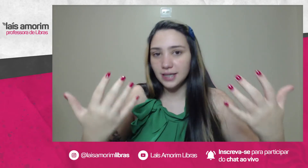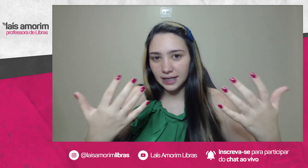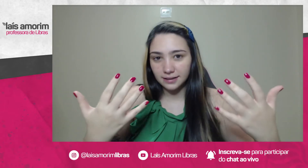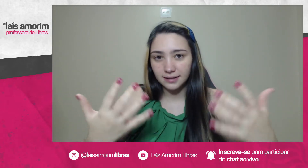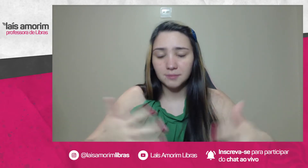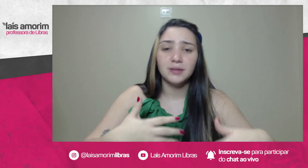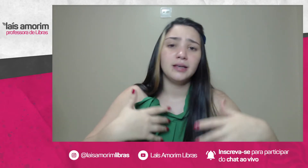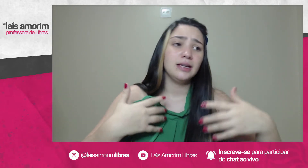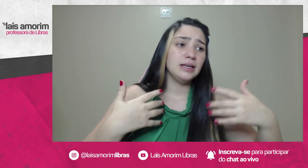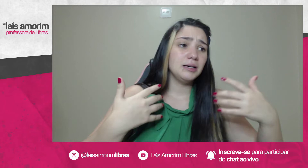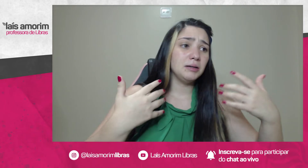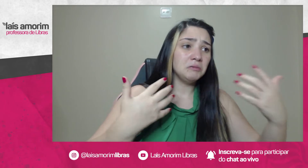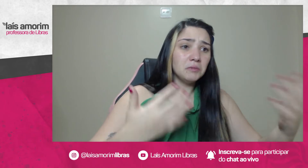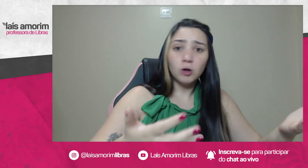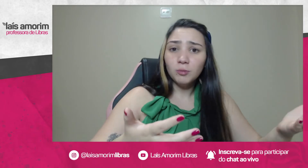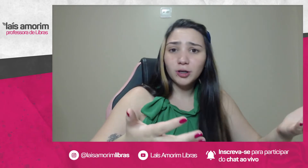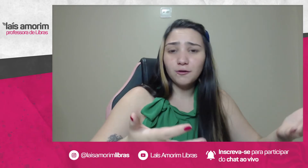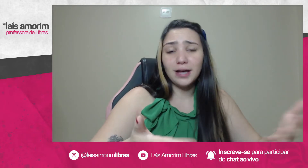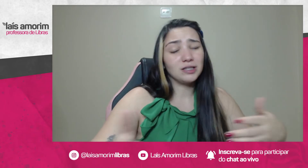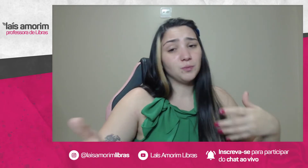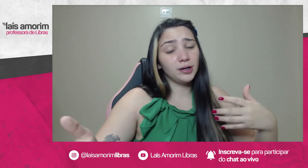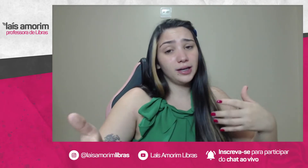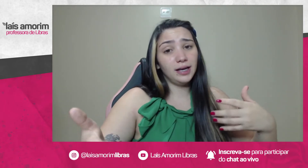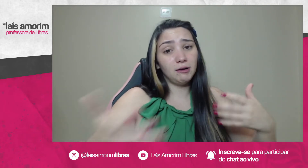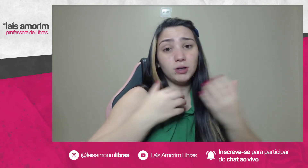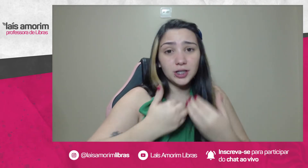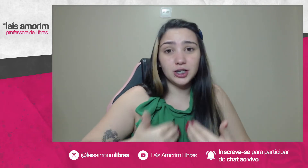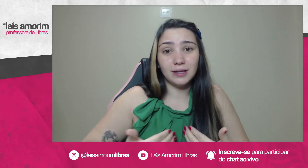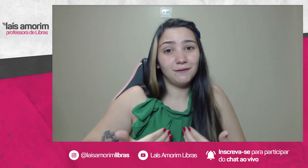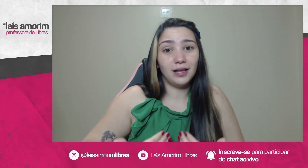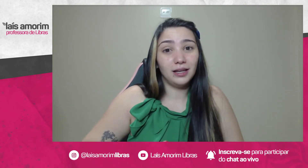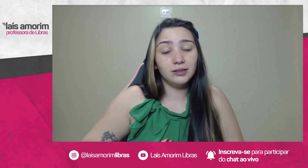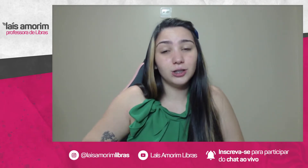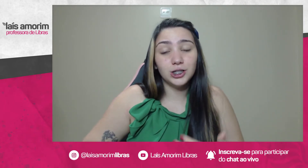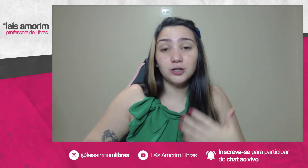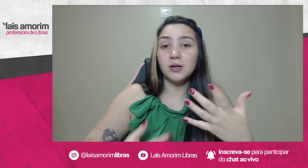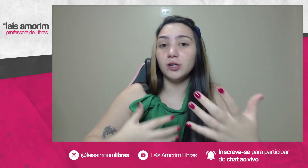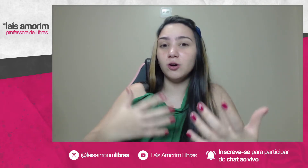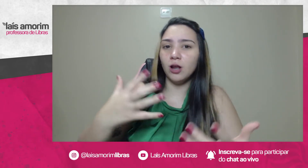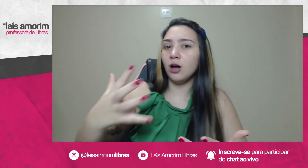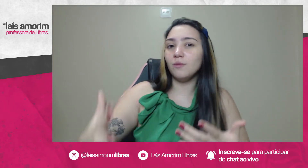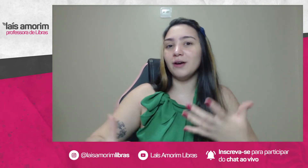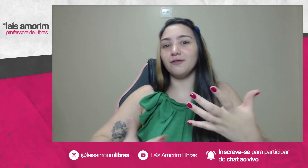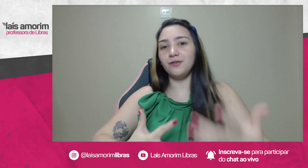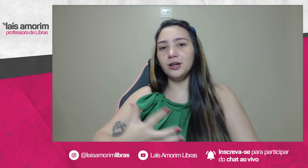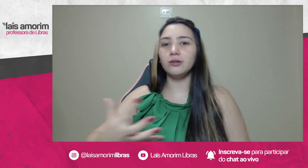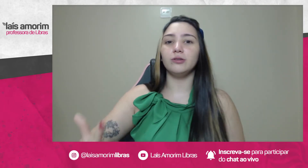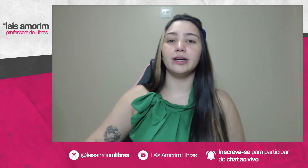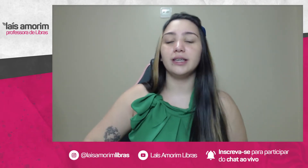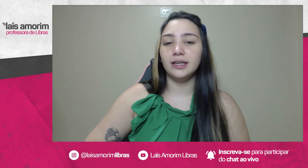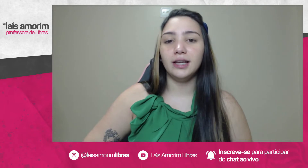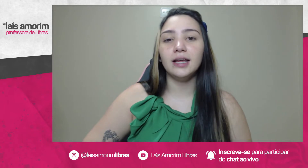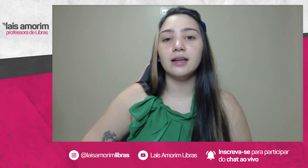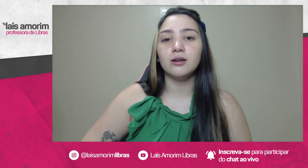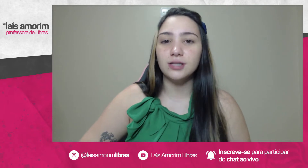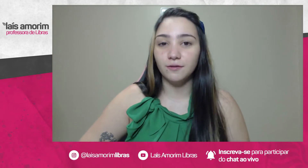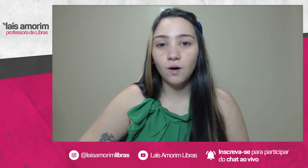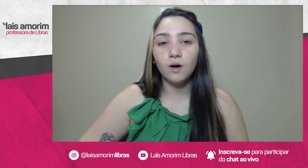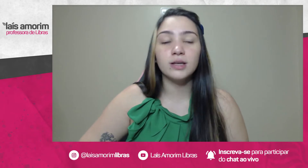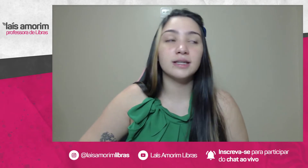listas. Como que eu faço? Porque quando a gente tá falando, a gente meio que coloca uma vírgula aqui, né, na nossa voz, a gente